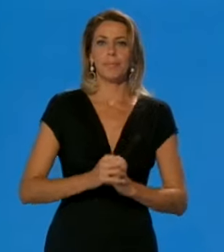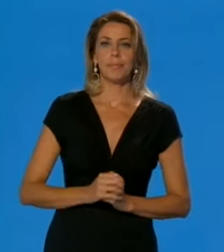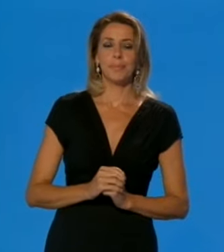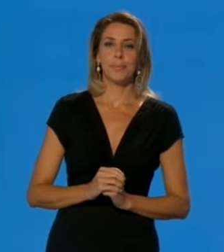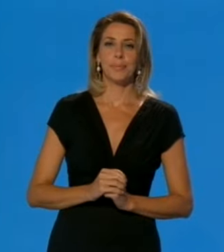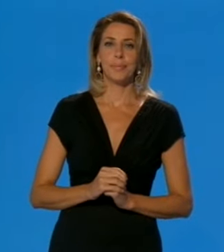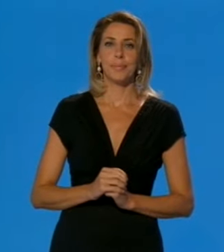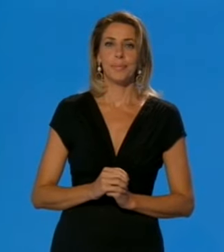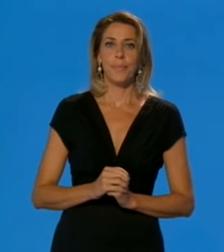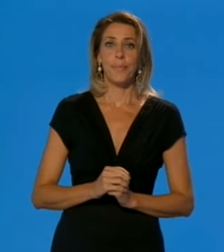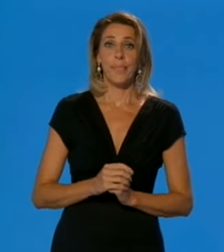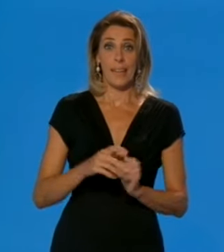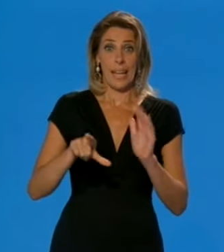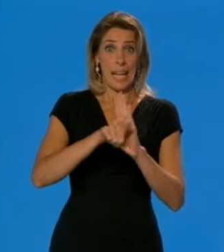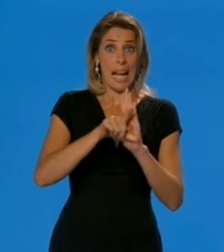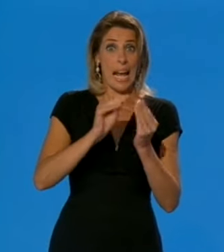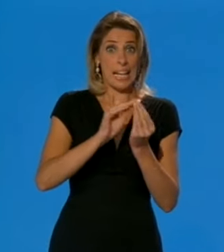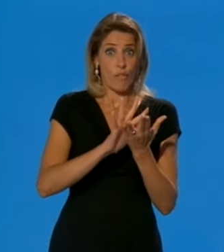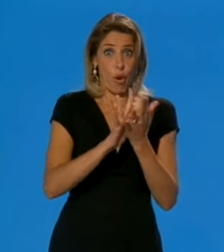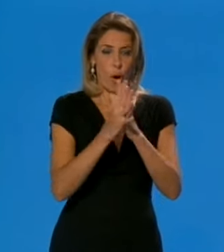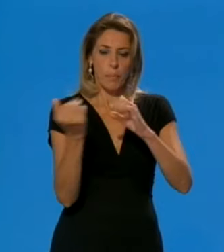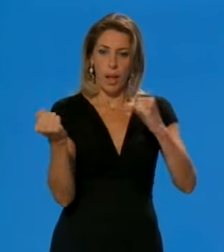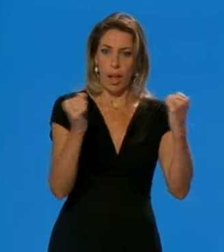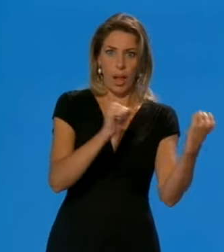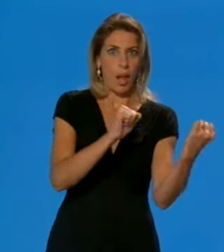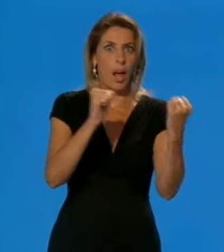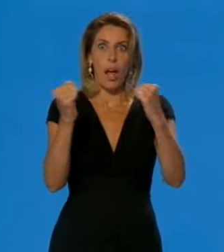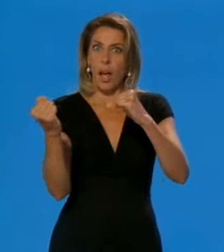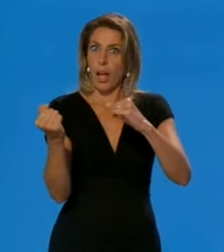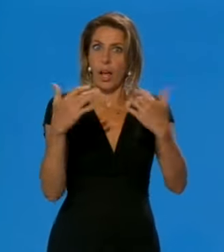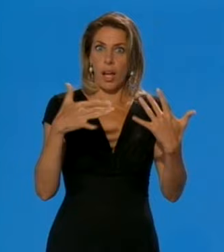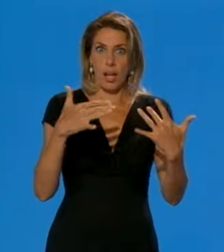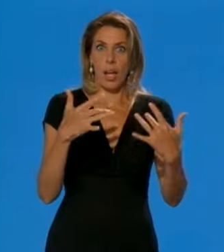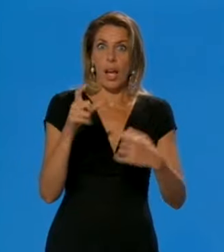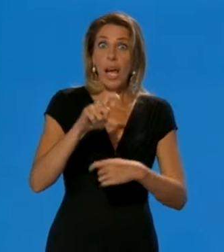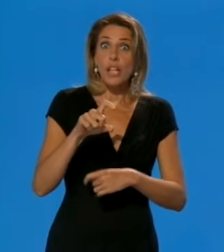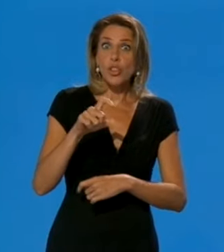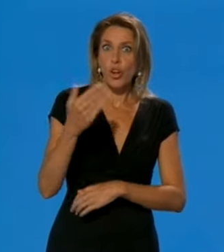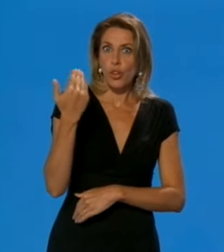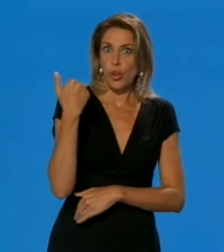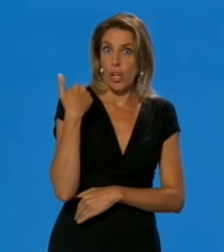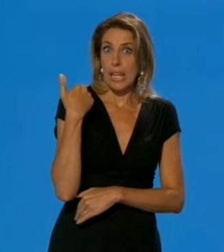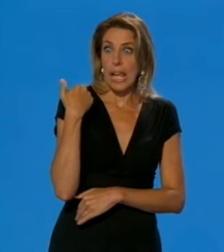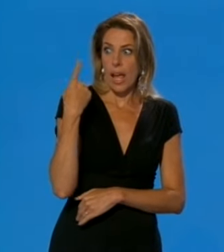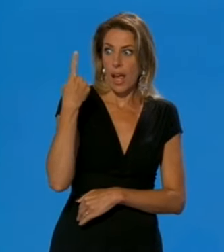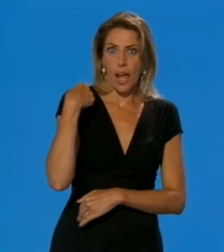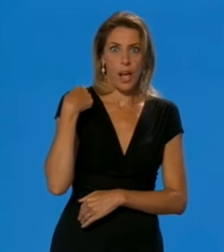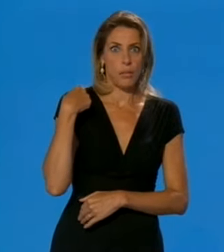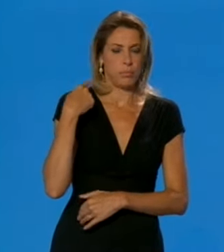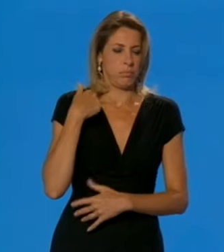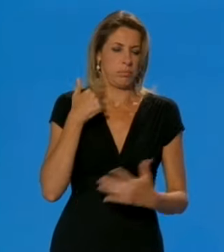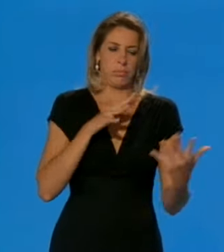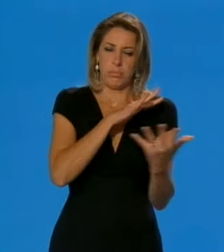il braccio di ferro sulle riforme dopo la tumultuosa giornata di ieri con il